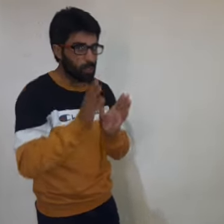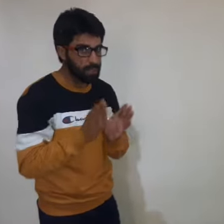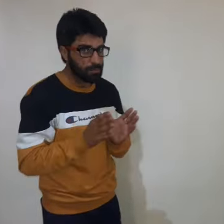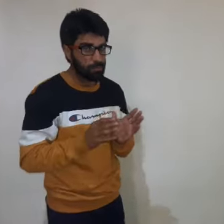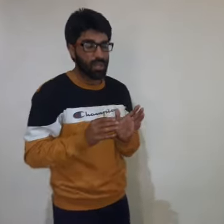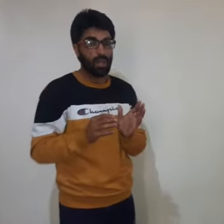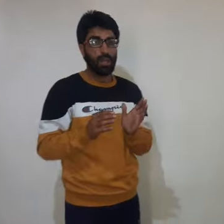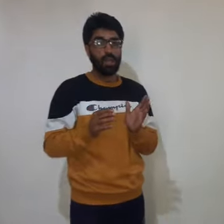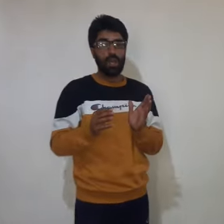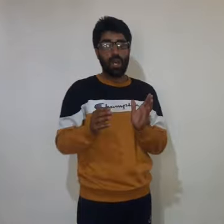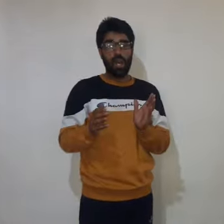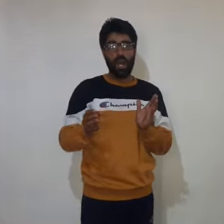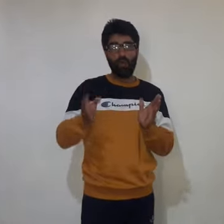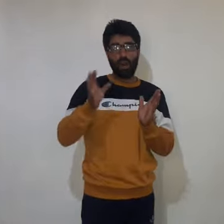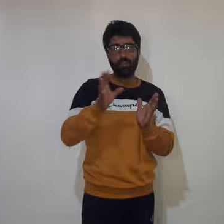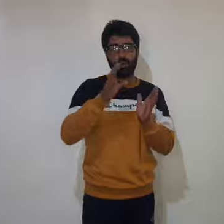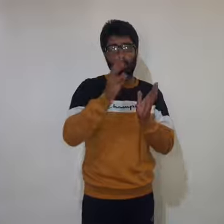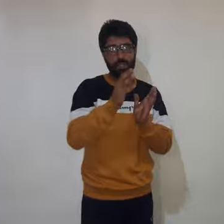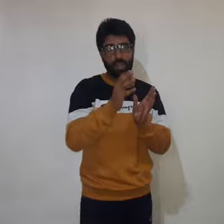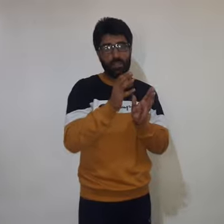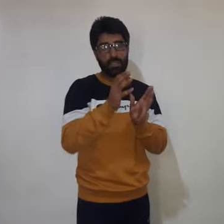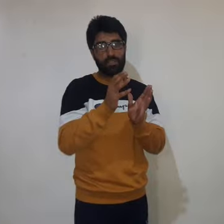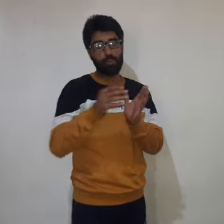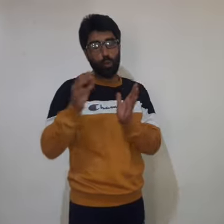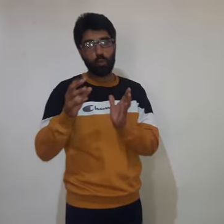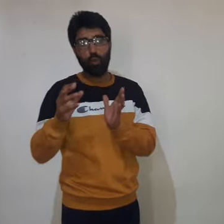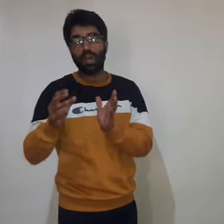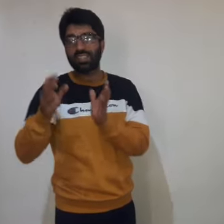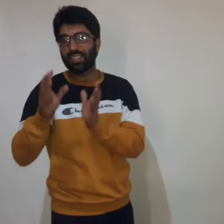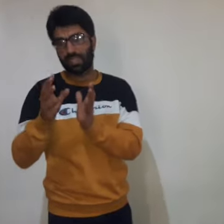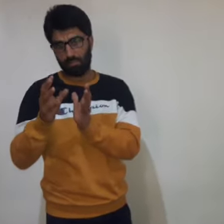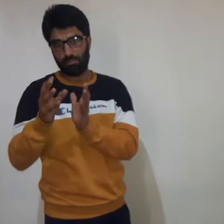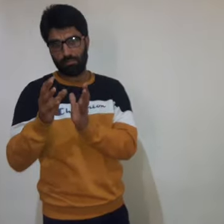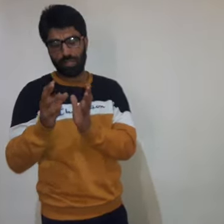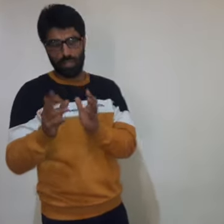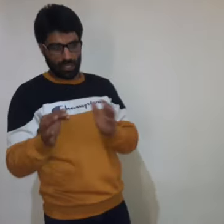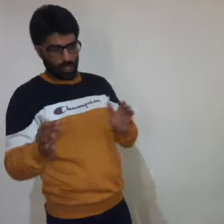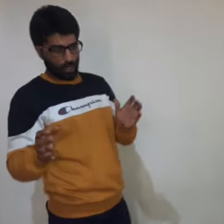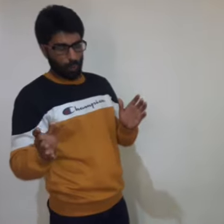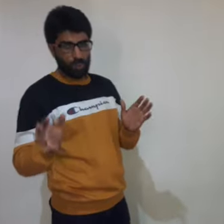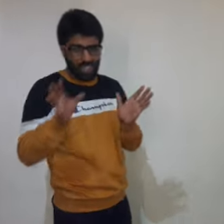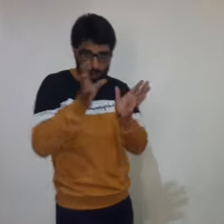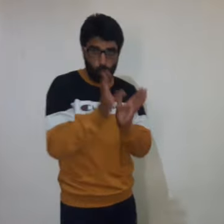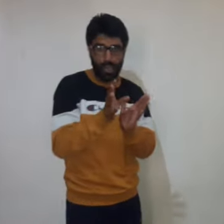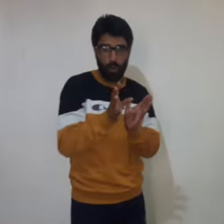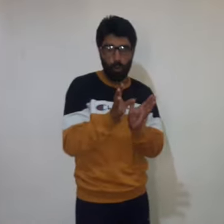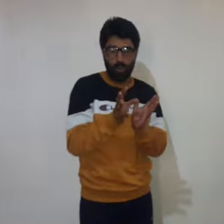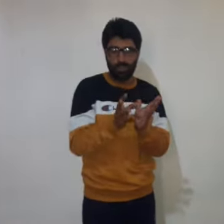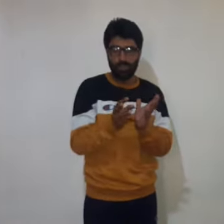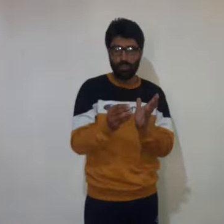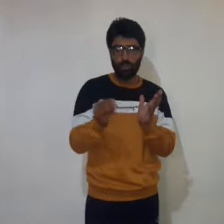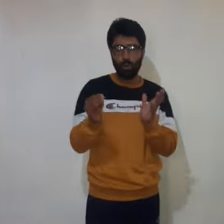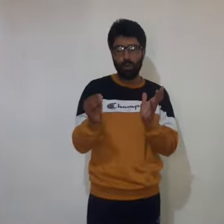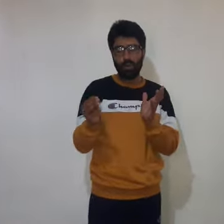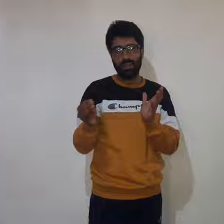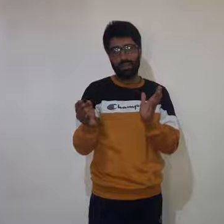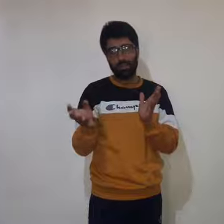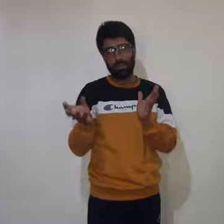नंबर 2 इज अवॉइड क्लोज कंटैक्ट विद दोज हु आर सिक। उनसे दूर ही रहो जो